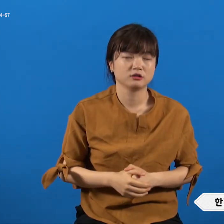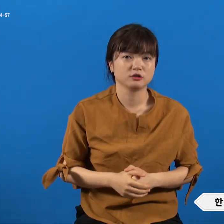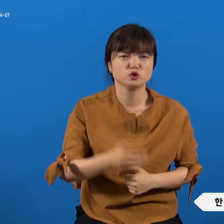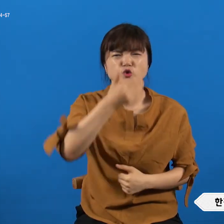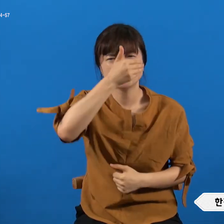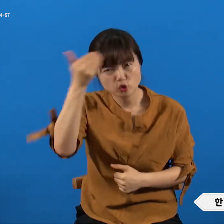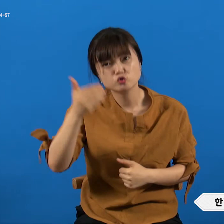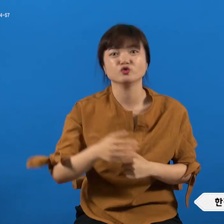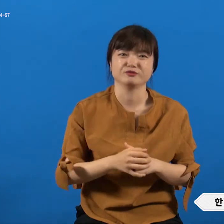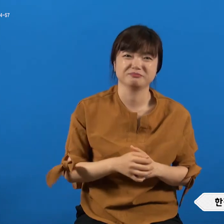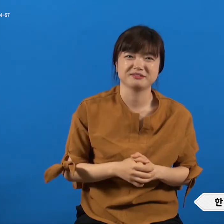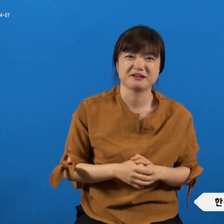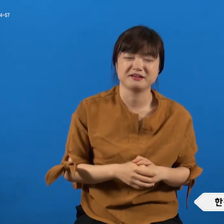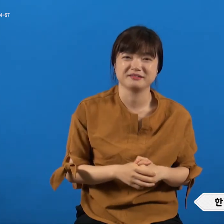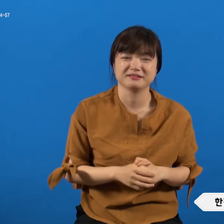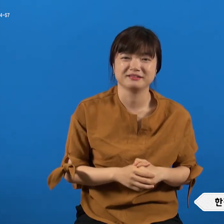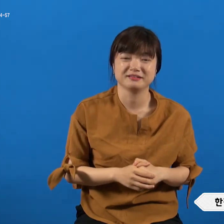청춘이지요.